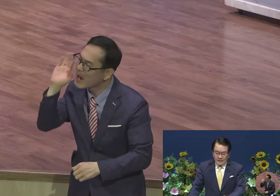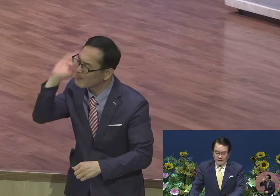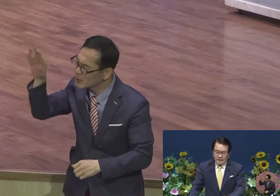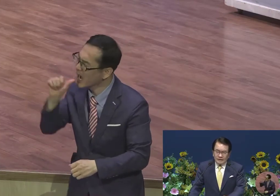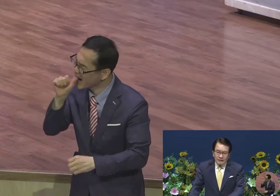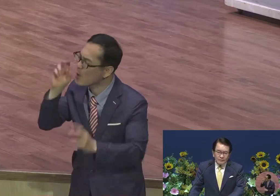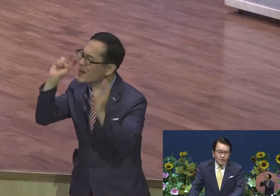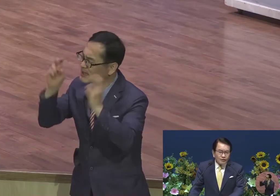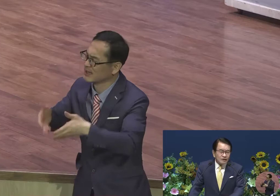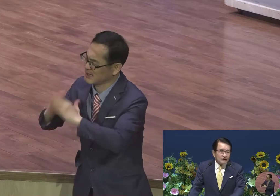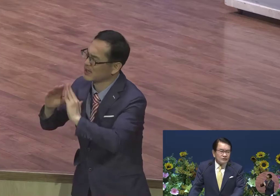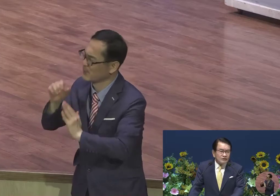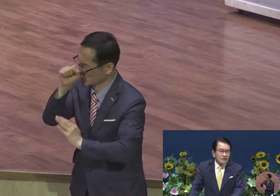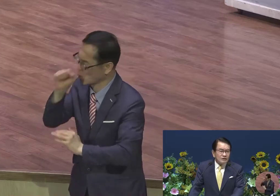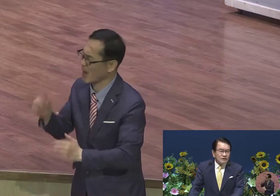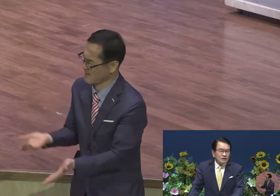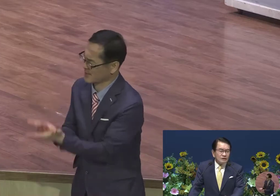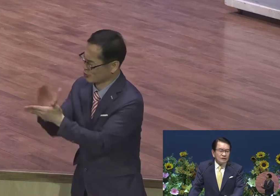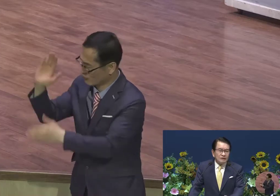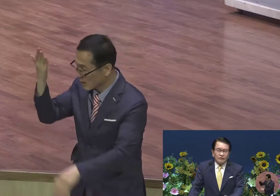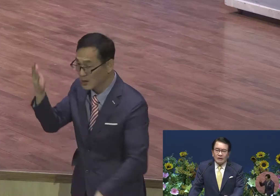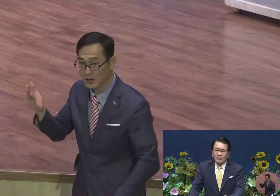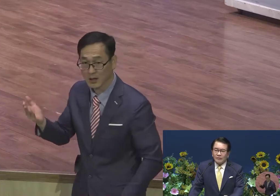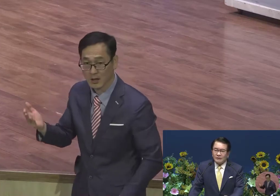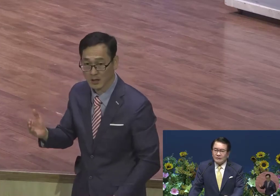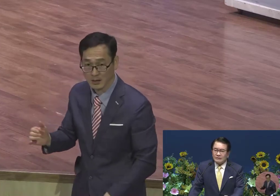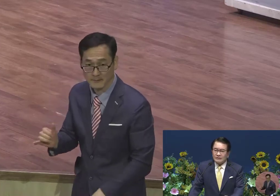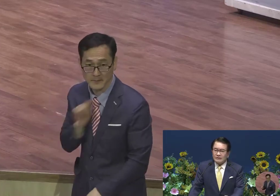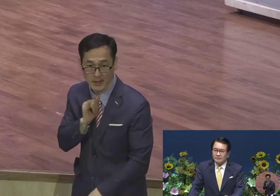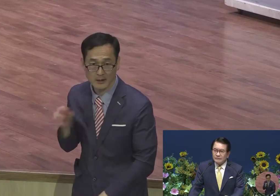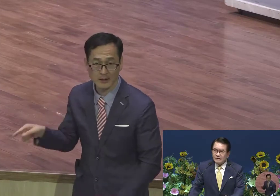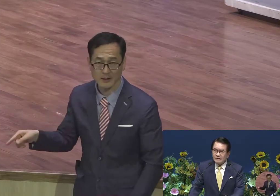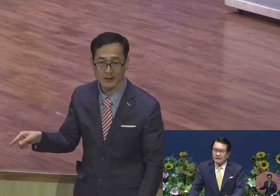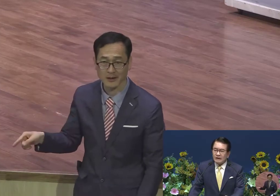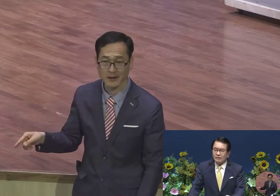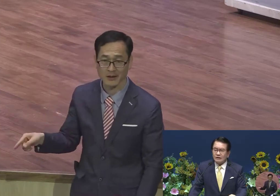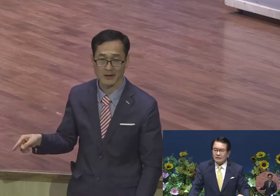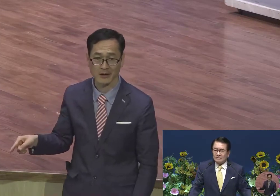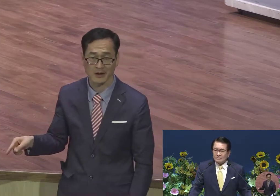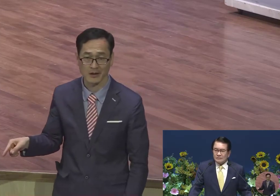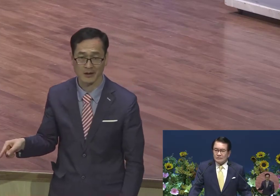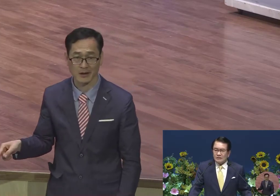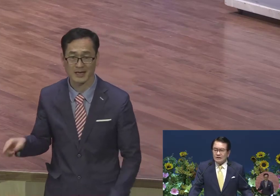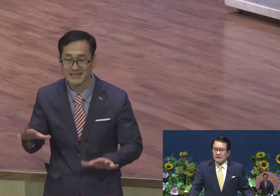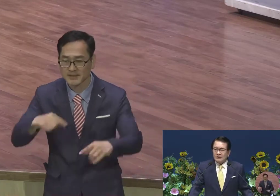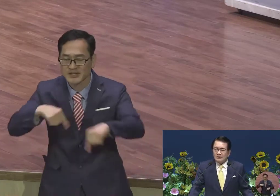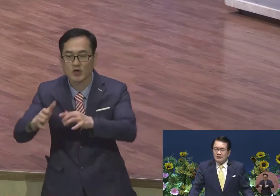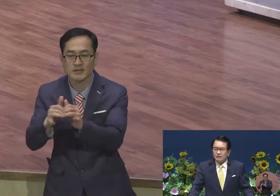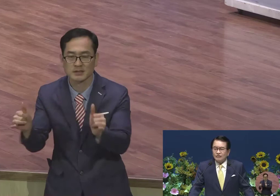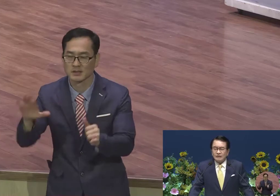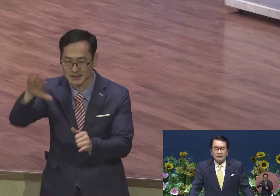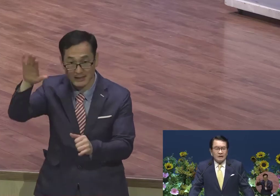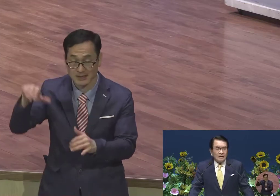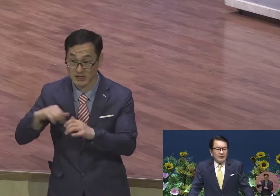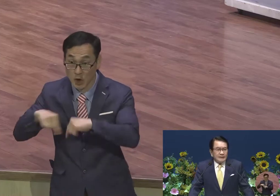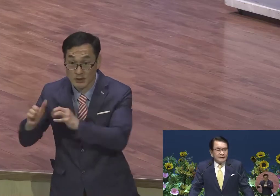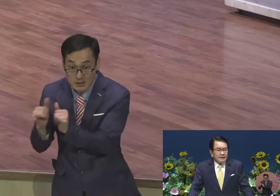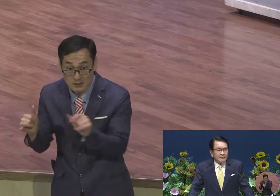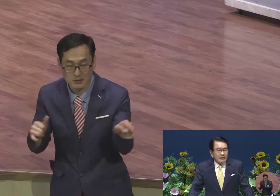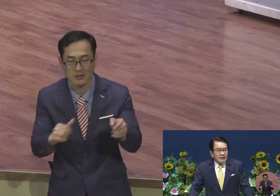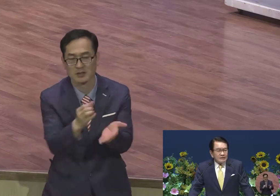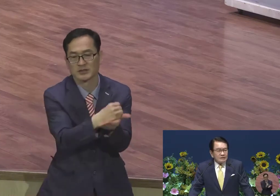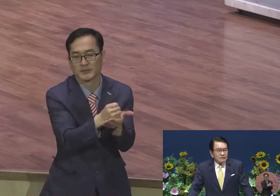지금 또 정치권에 보면 점쟁이 달고다니 이 역술인들